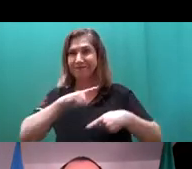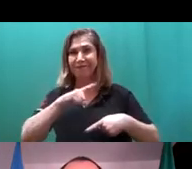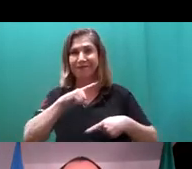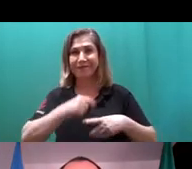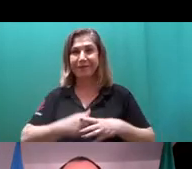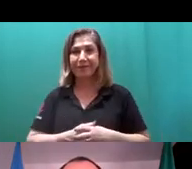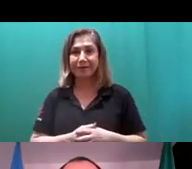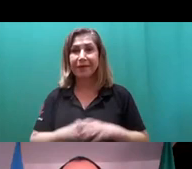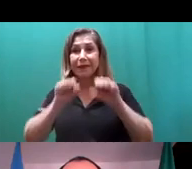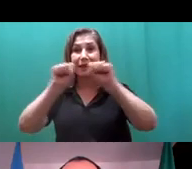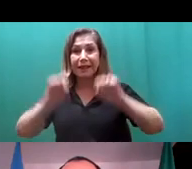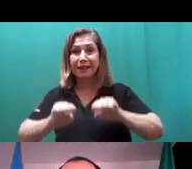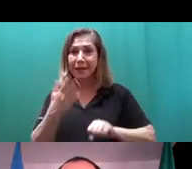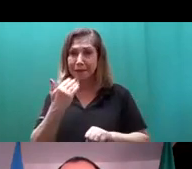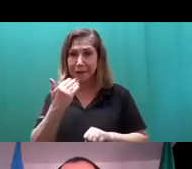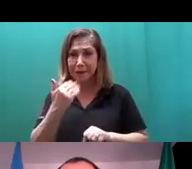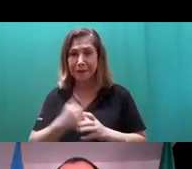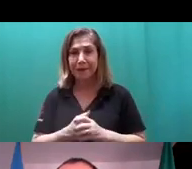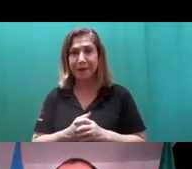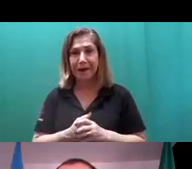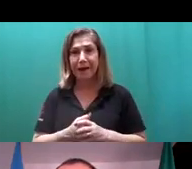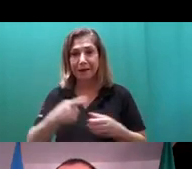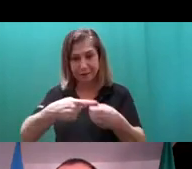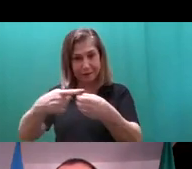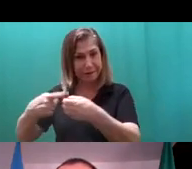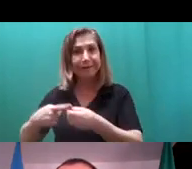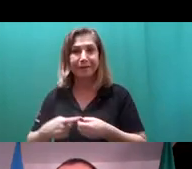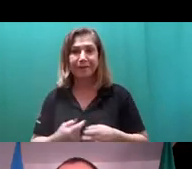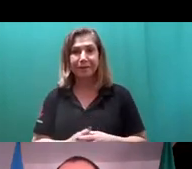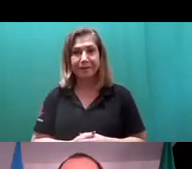dos sistemas alimentares e agenda urbana, sim?